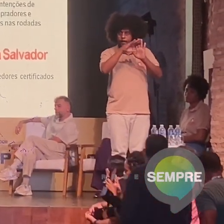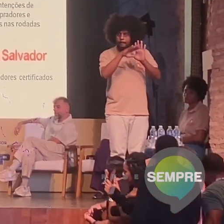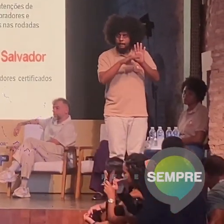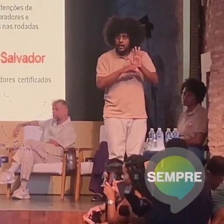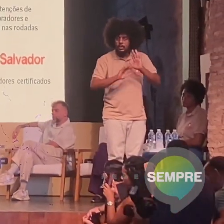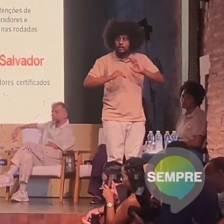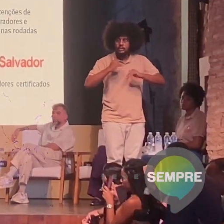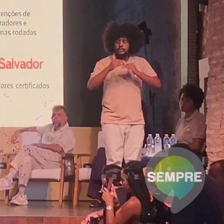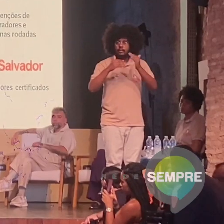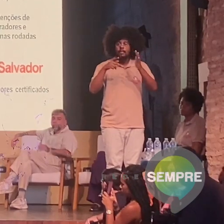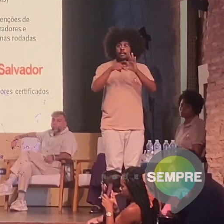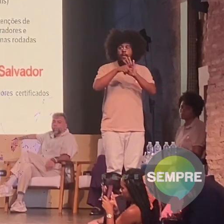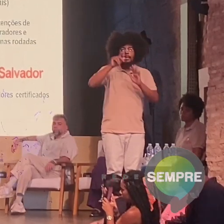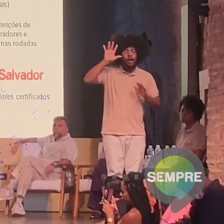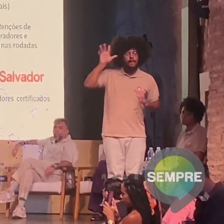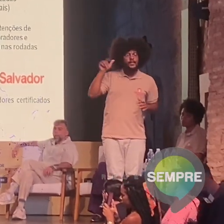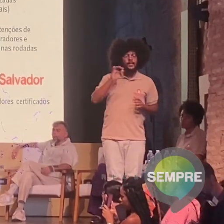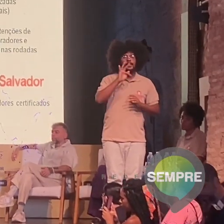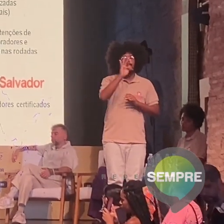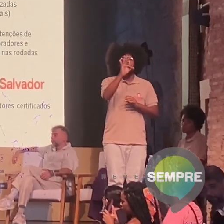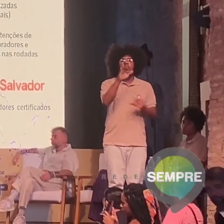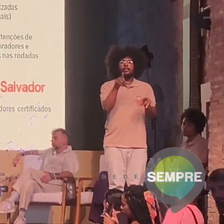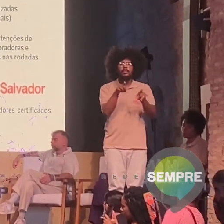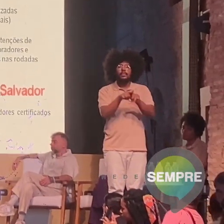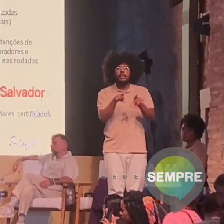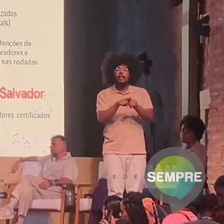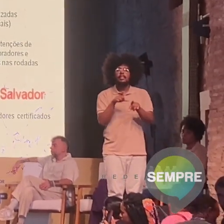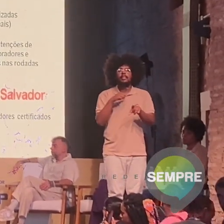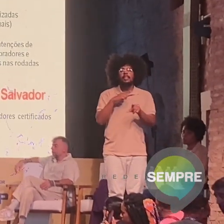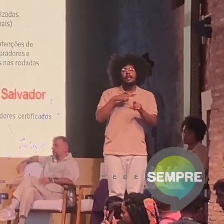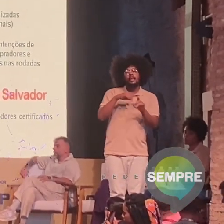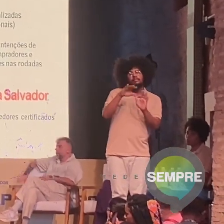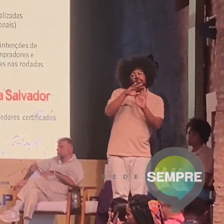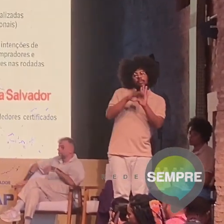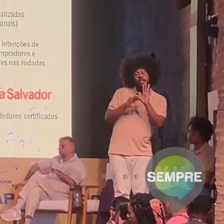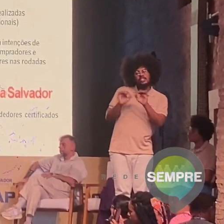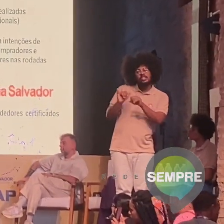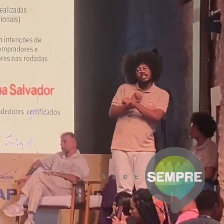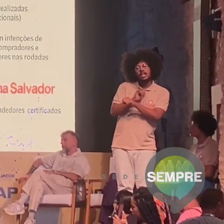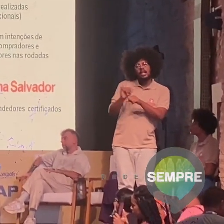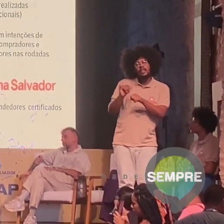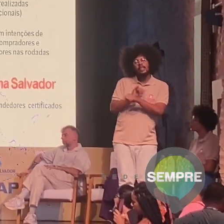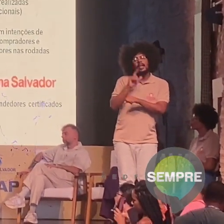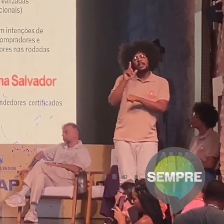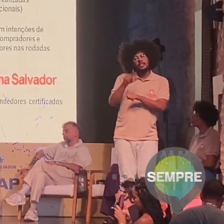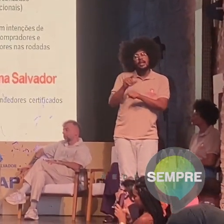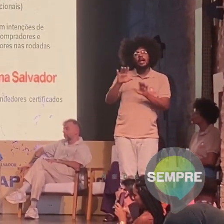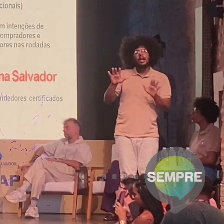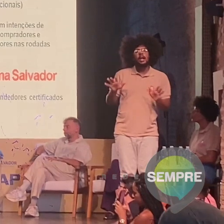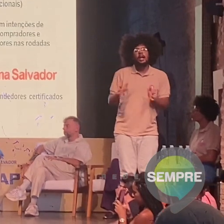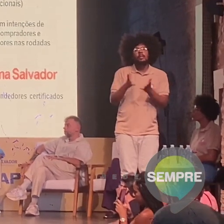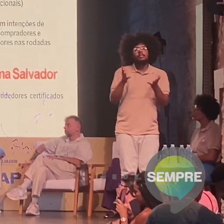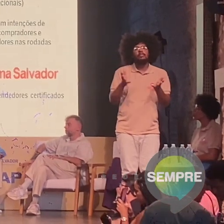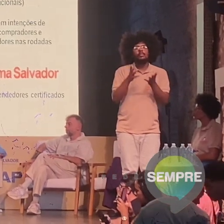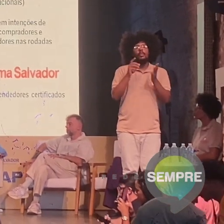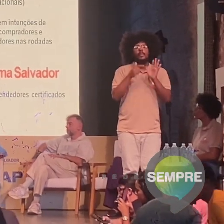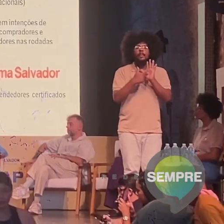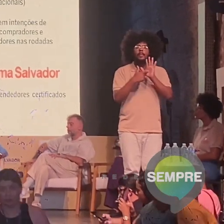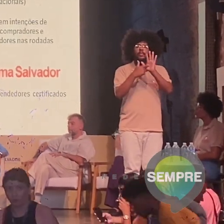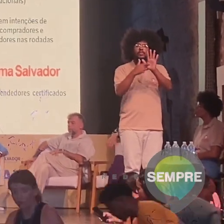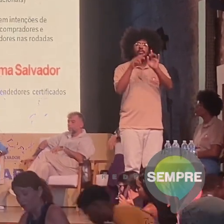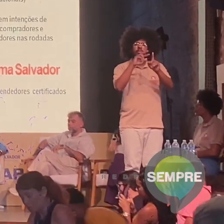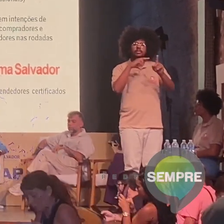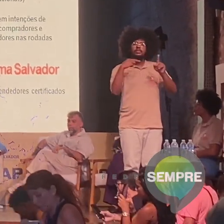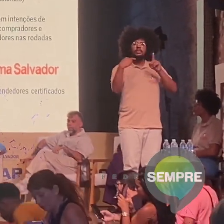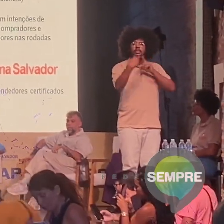do afroturismo e, dentro do conjunto de estratégias, ele se propõe a projetar esse destino, a promover